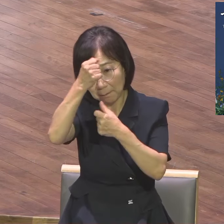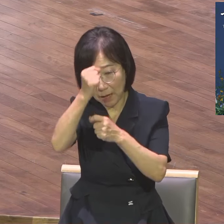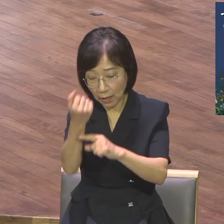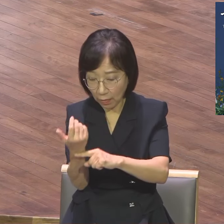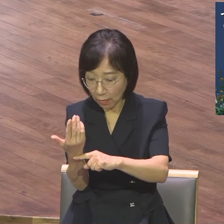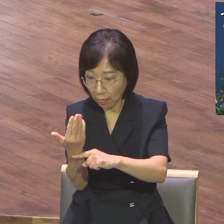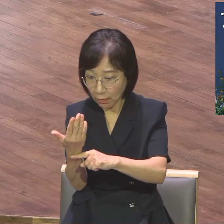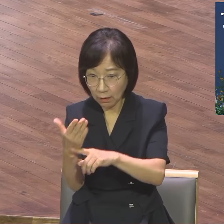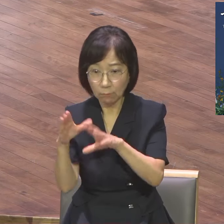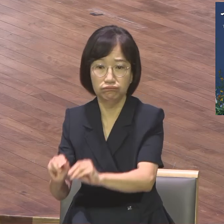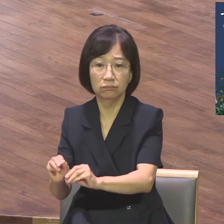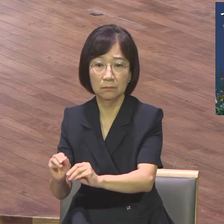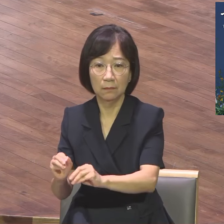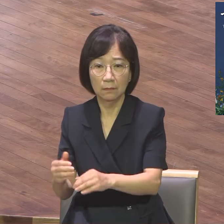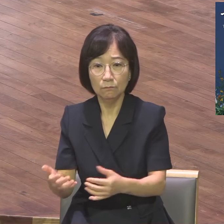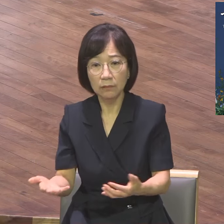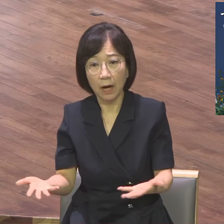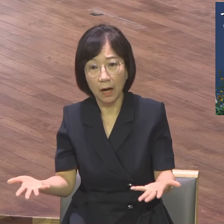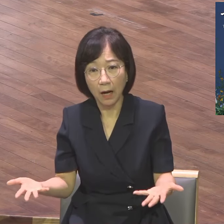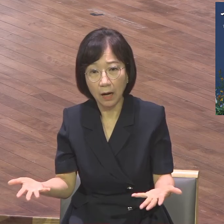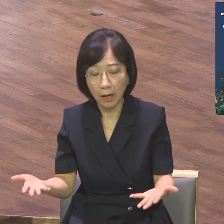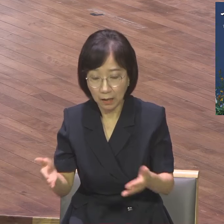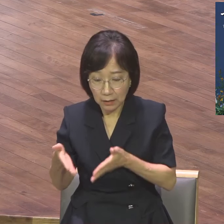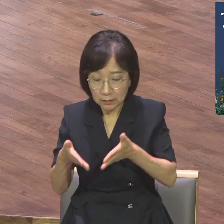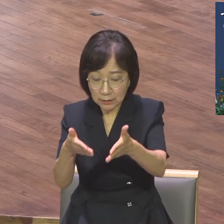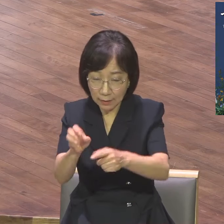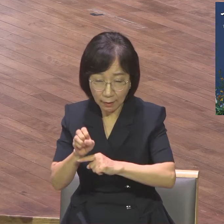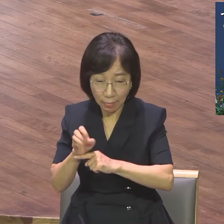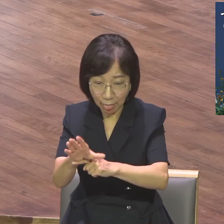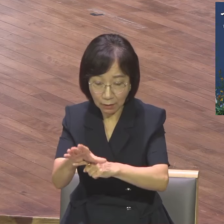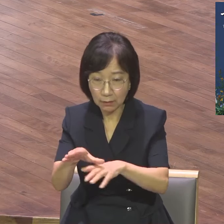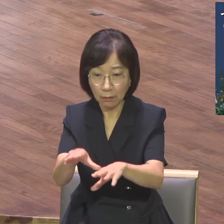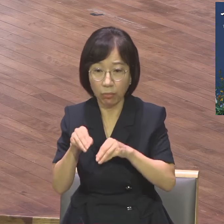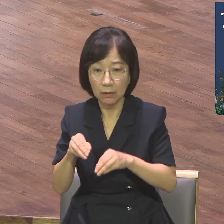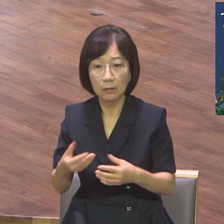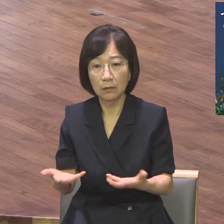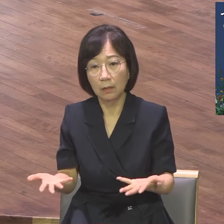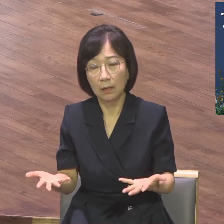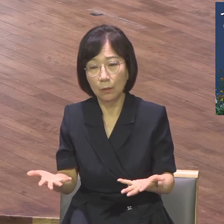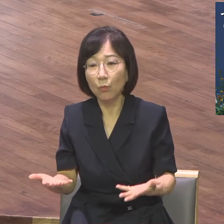길의 빛인데 등도 없고 빛이 없으니